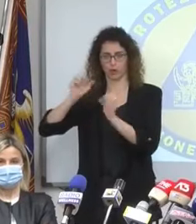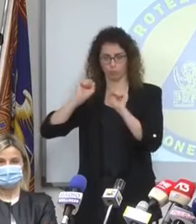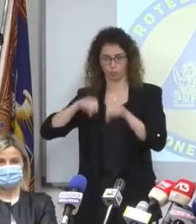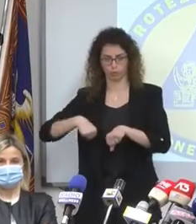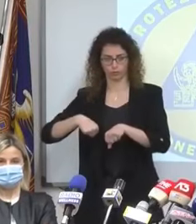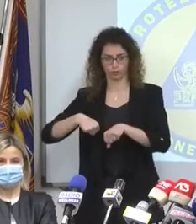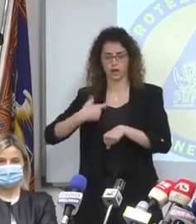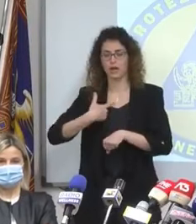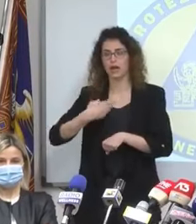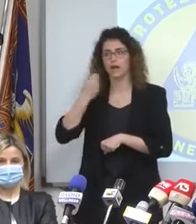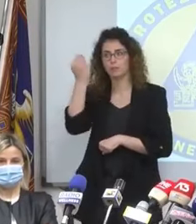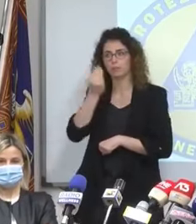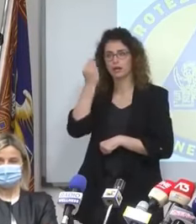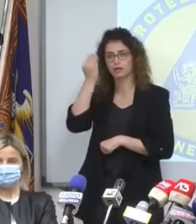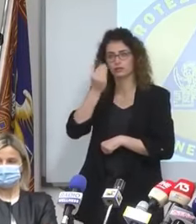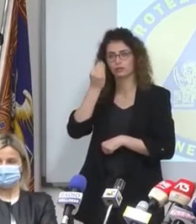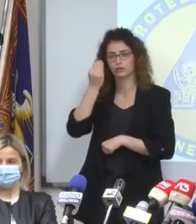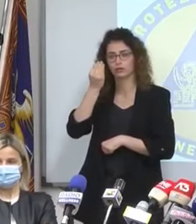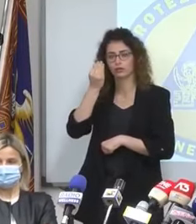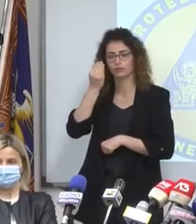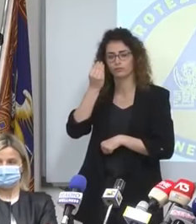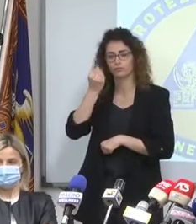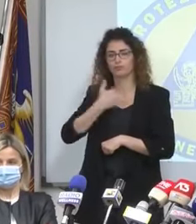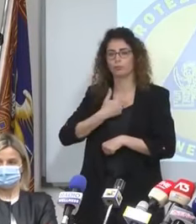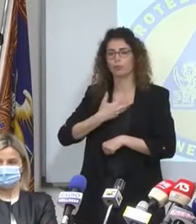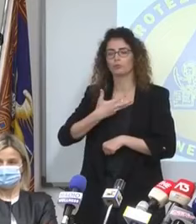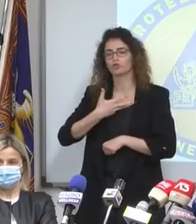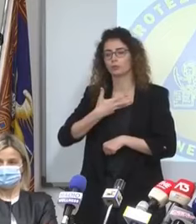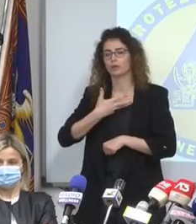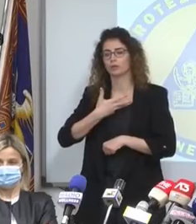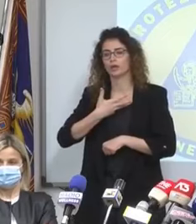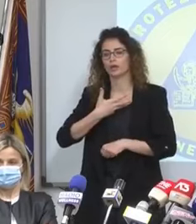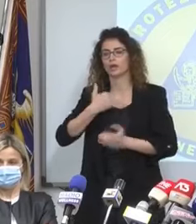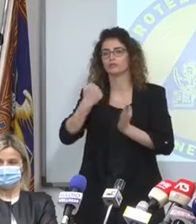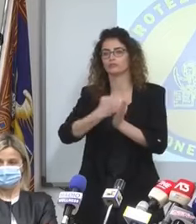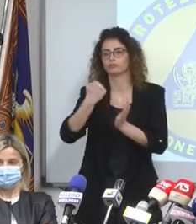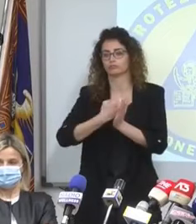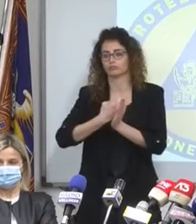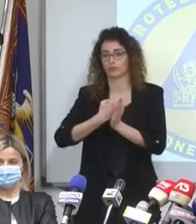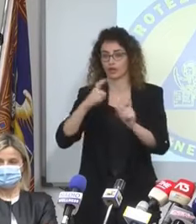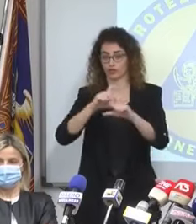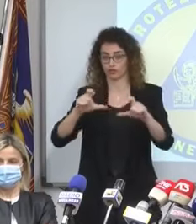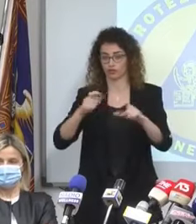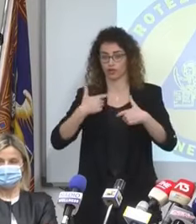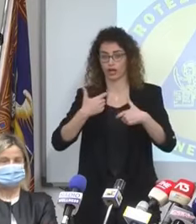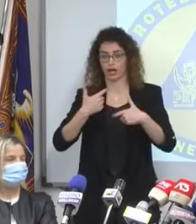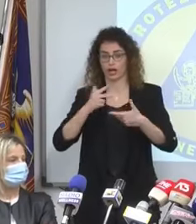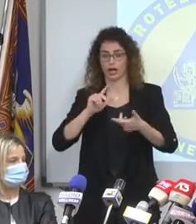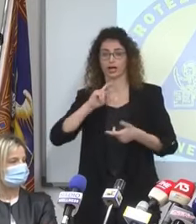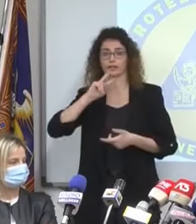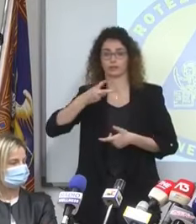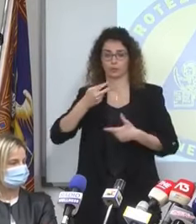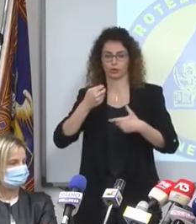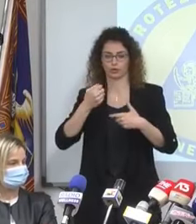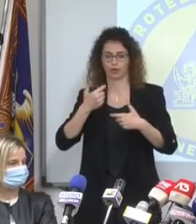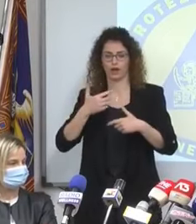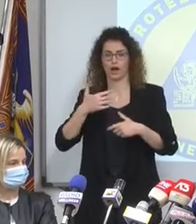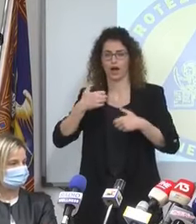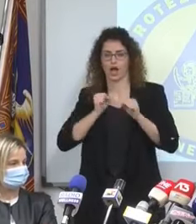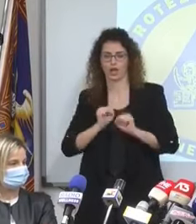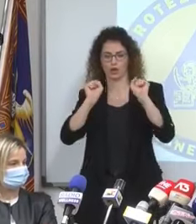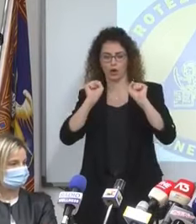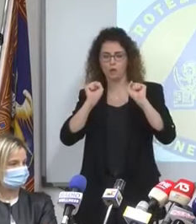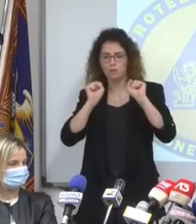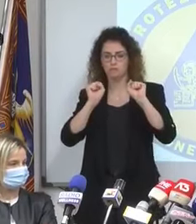e penso che, fra l'altro, è anche certificato che è un vaccino che dà una risposta anticorpale elevata, cioè non è un vaccino che risponde